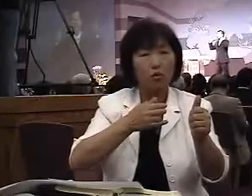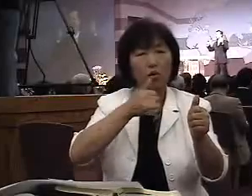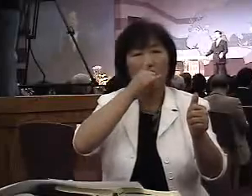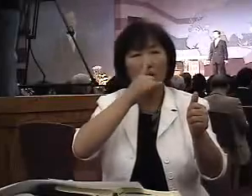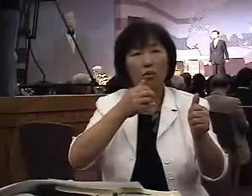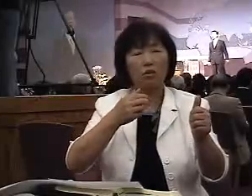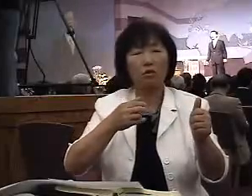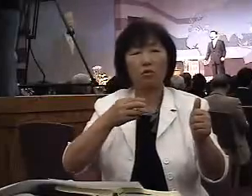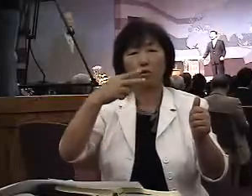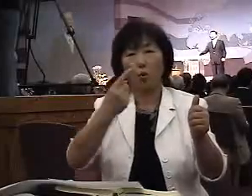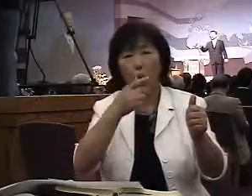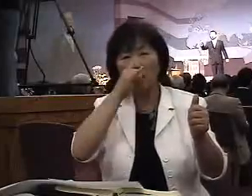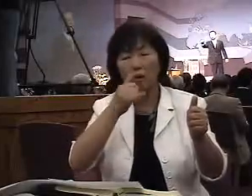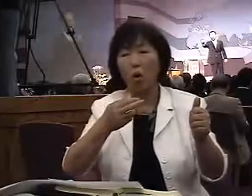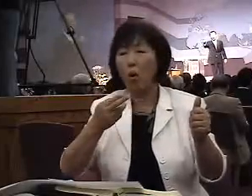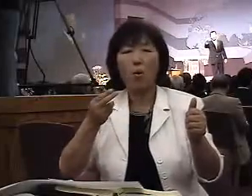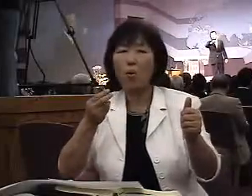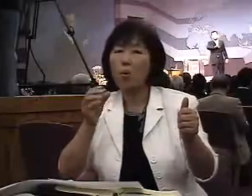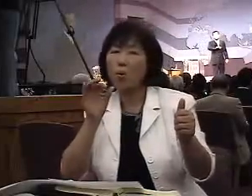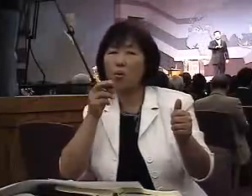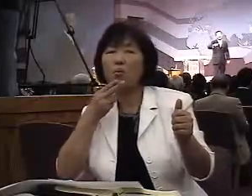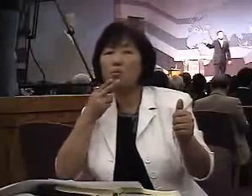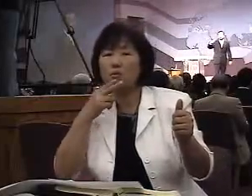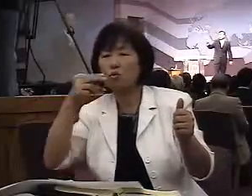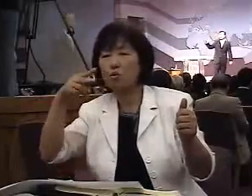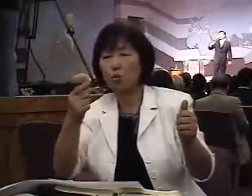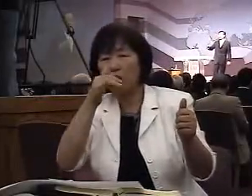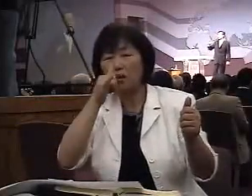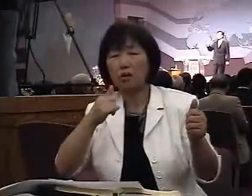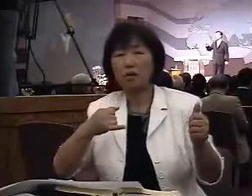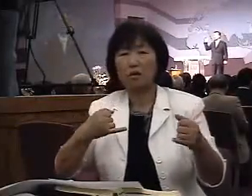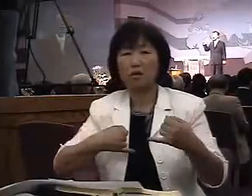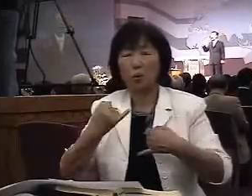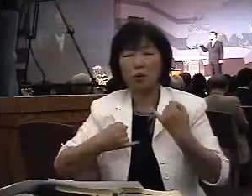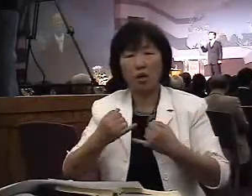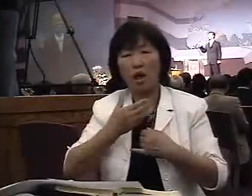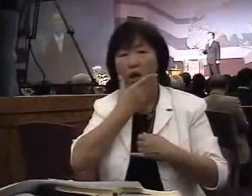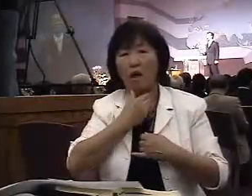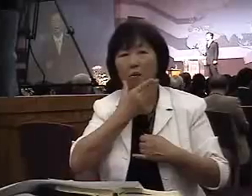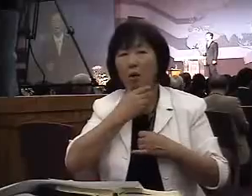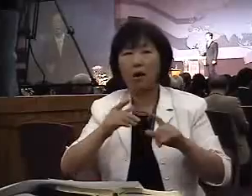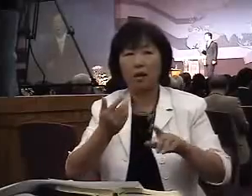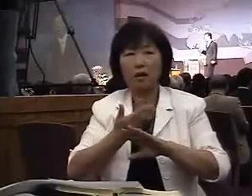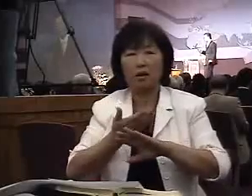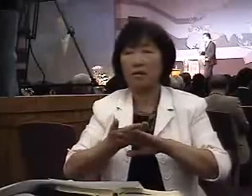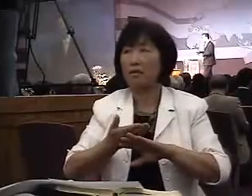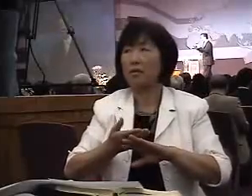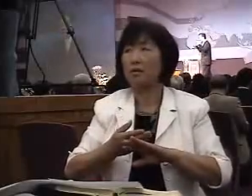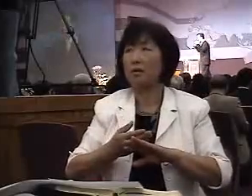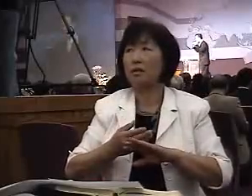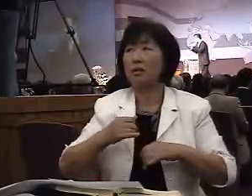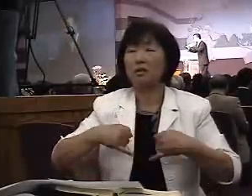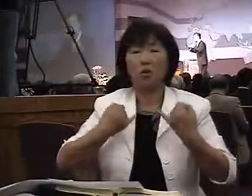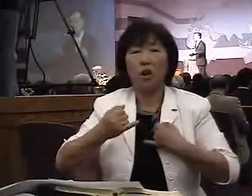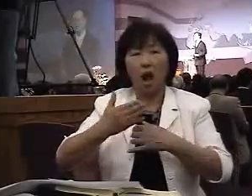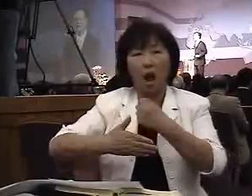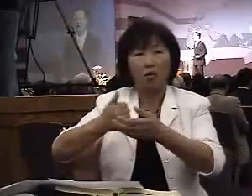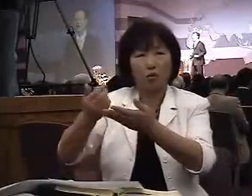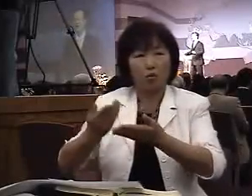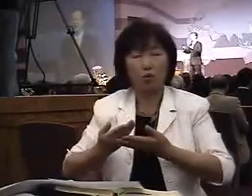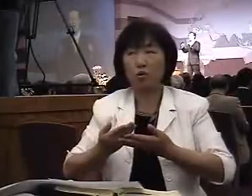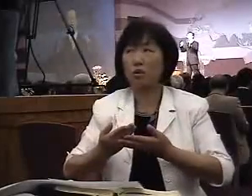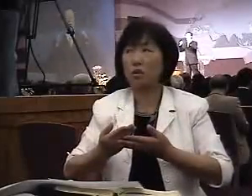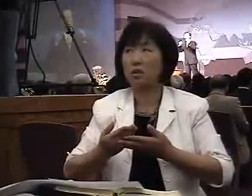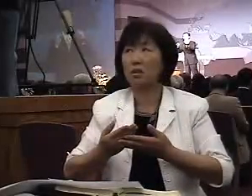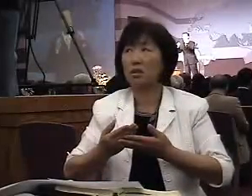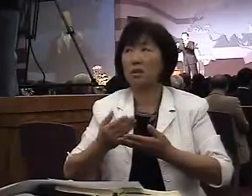있고 없을 수도 있습니다. 그러나 joy, 기쁨은 행복과 달라요. joy는 happiness와 다릅니다. joy는 하나님께서 주시는